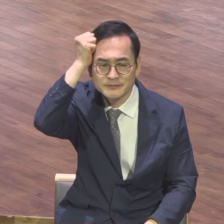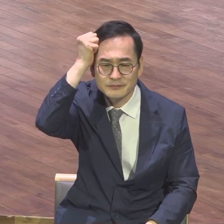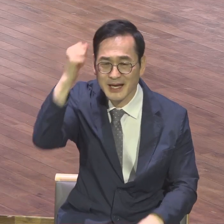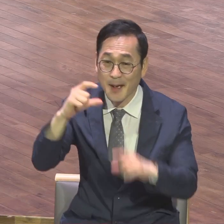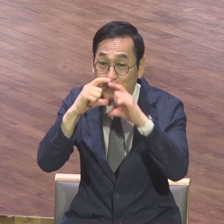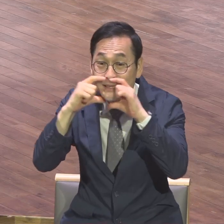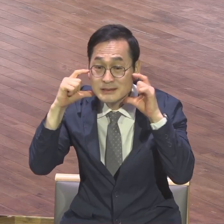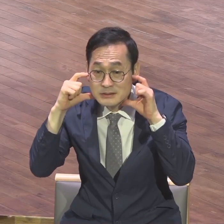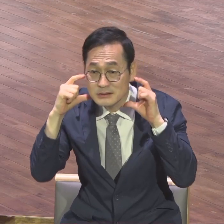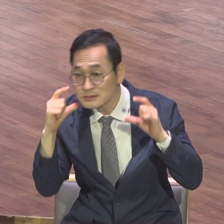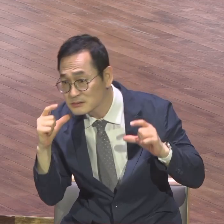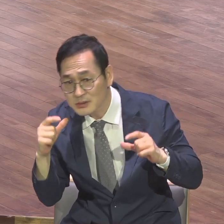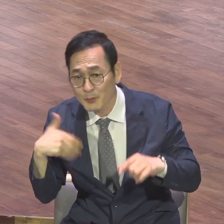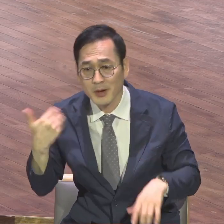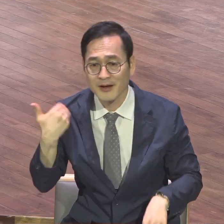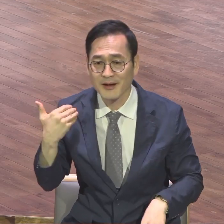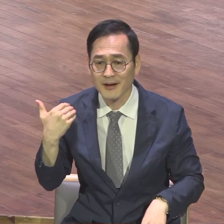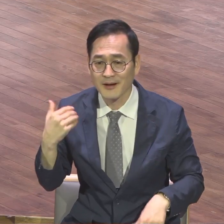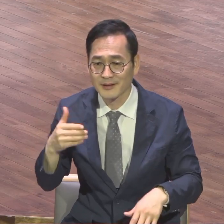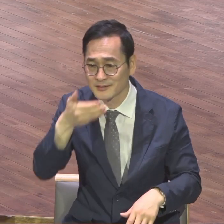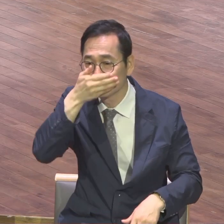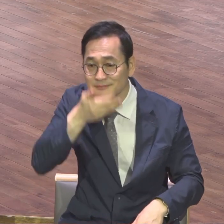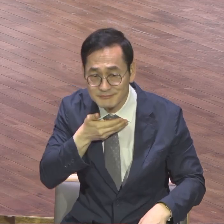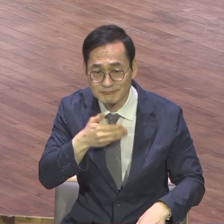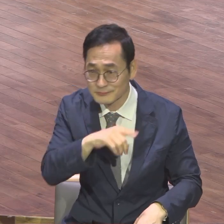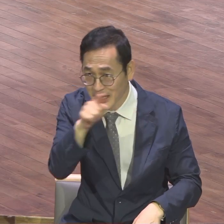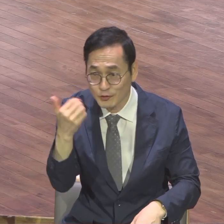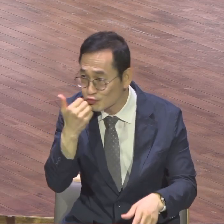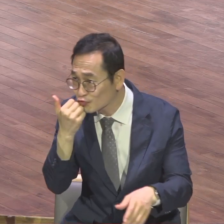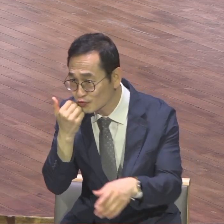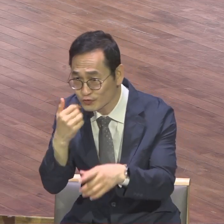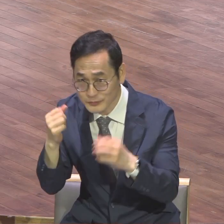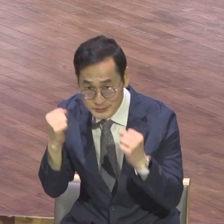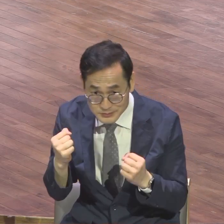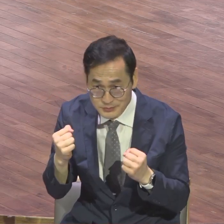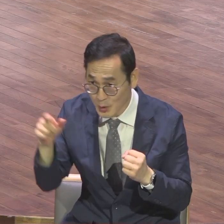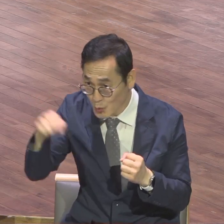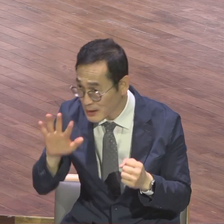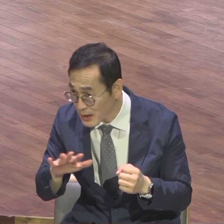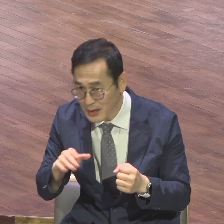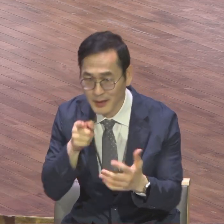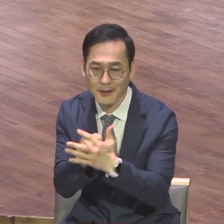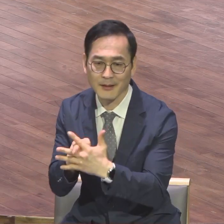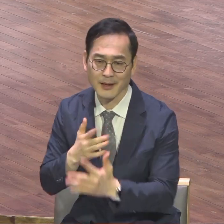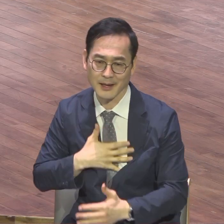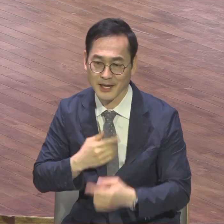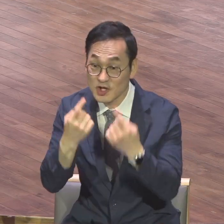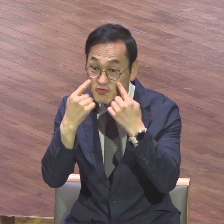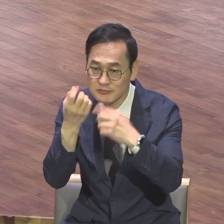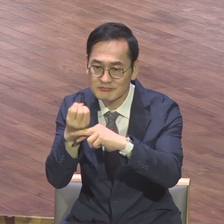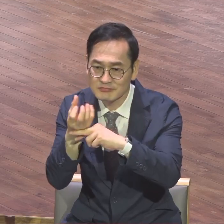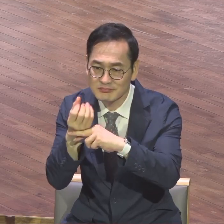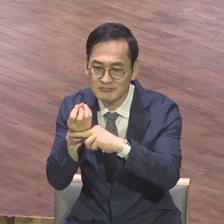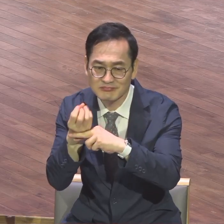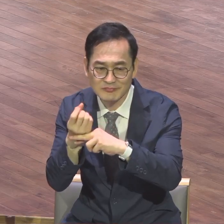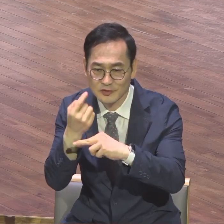때는 잘 파악이 안 되는데 요즘은 잘 보여요. 잘 파악이 잘 돼요. 제가 눈이 엄청 좋아요.